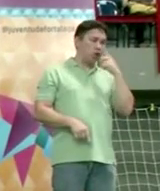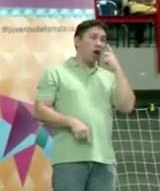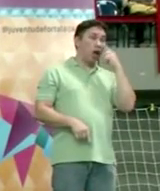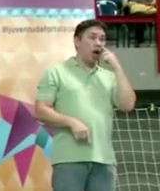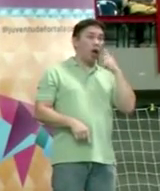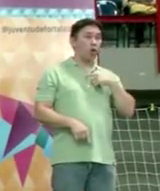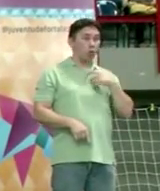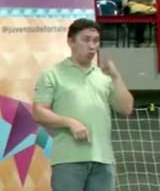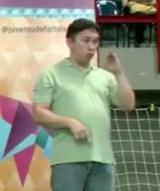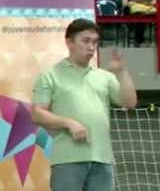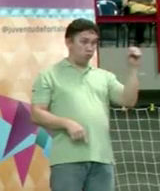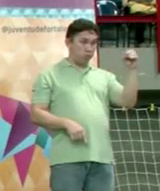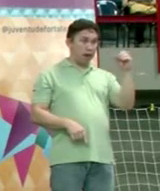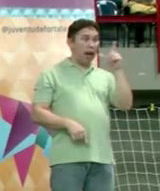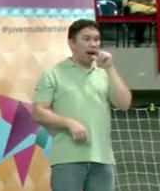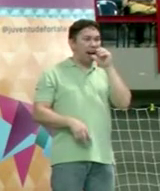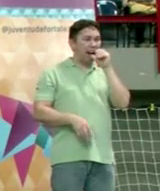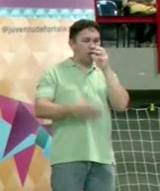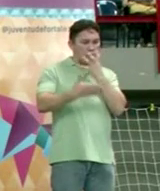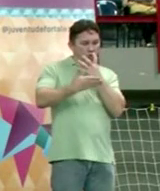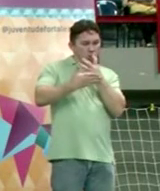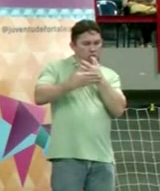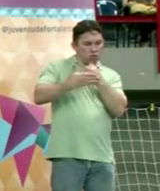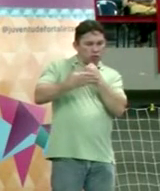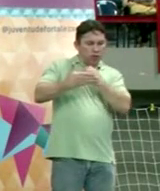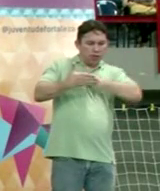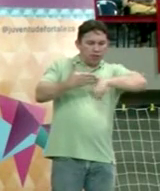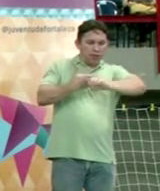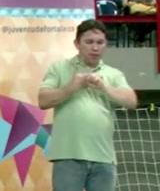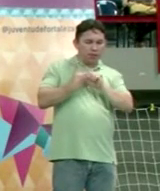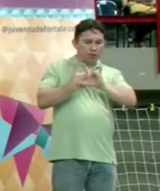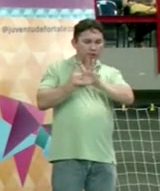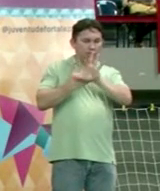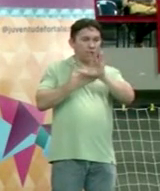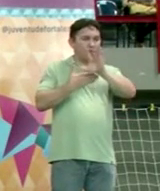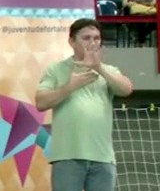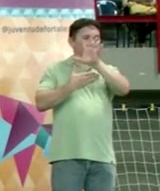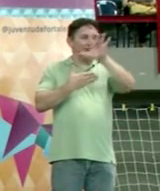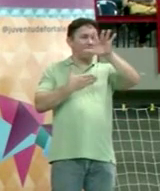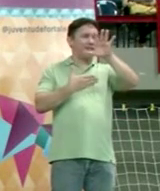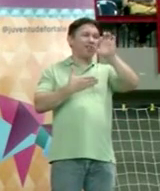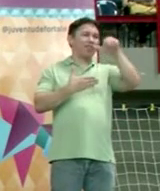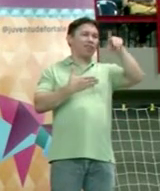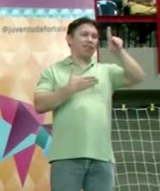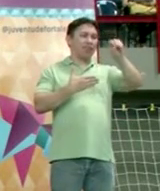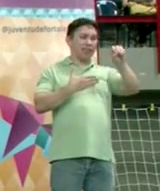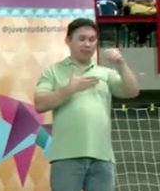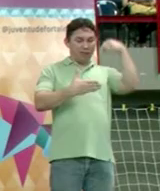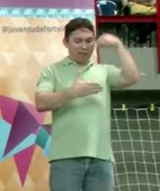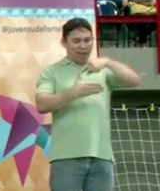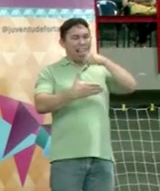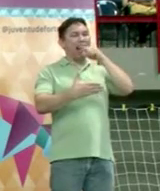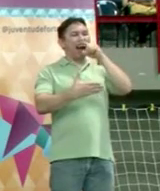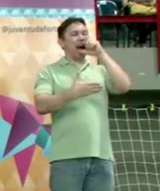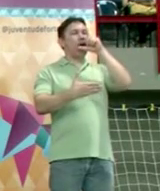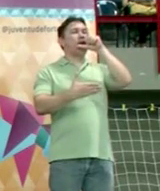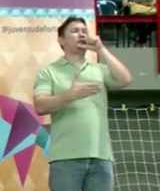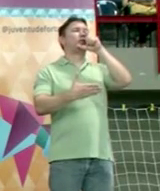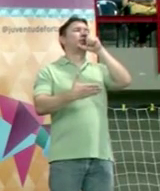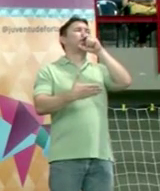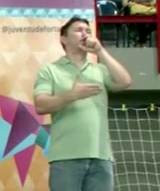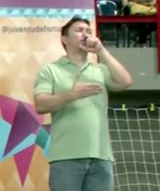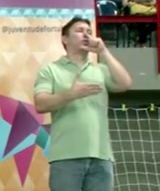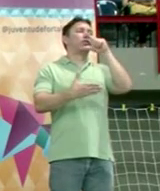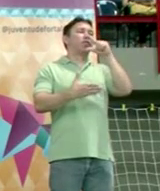a água e aí a vaporização dessa água, que é um processo endotérmico, vai resfriar a água que está no